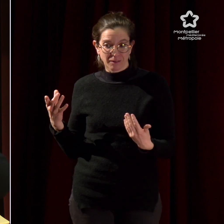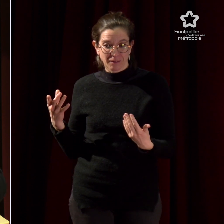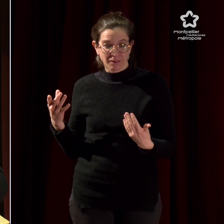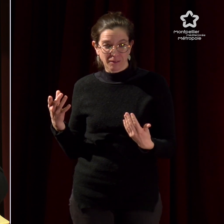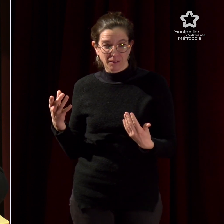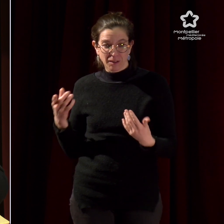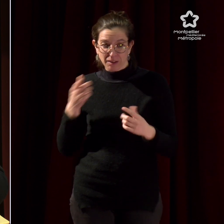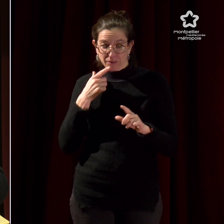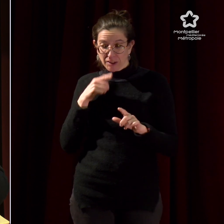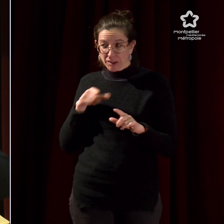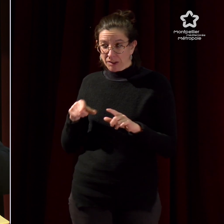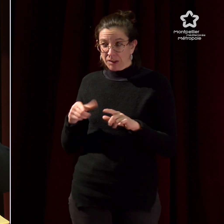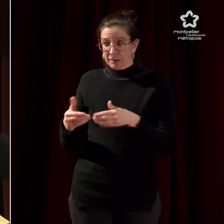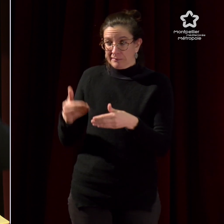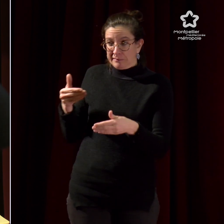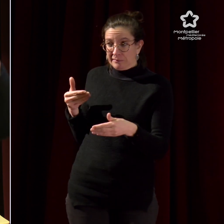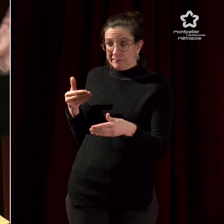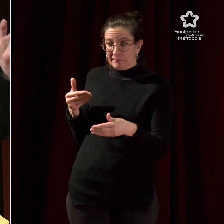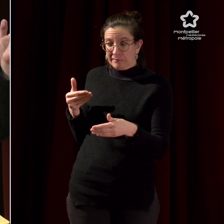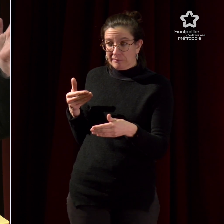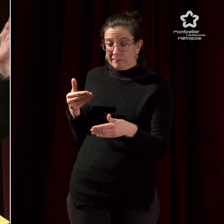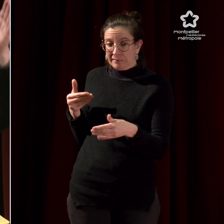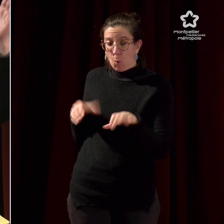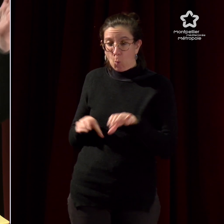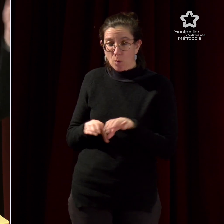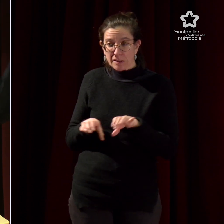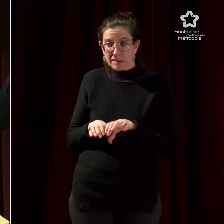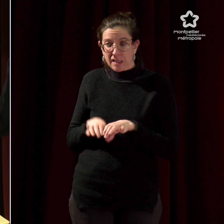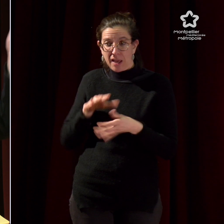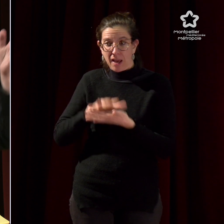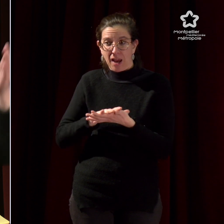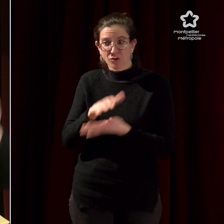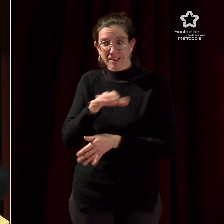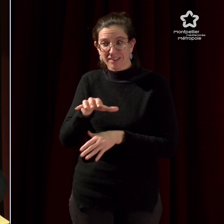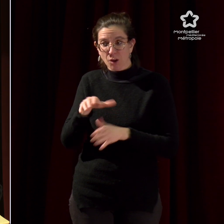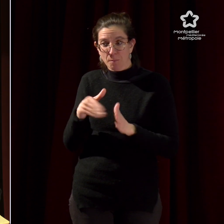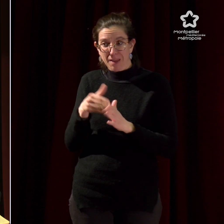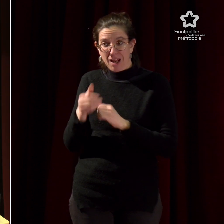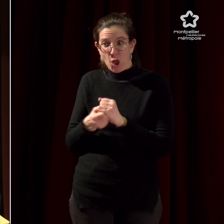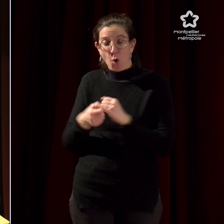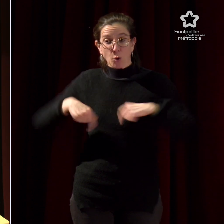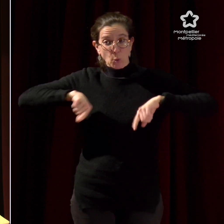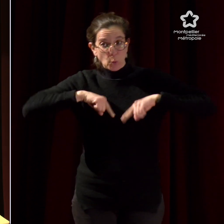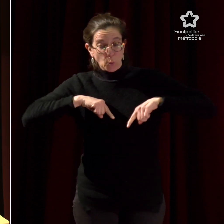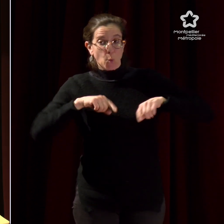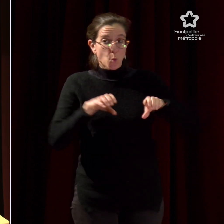c'est des cousins de 400 000 ans et nous, on est des cousins de Néandertal de 600 000 ans. Mais et